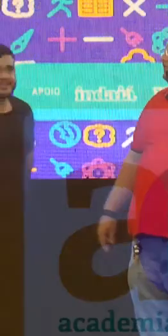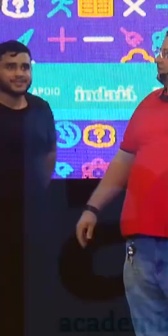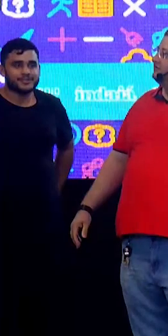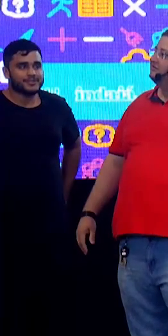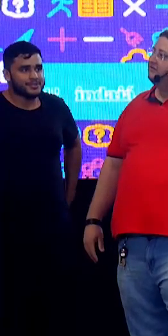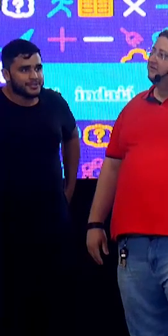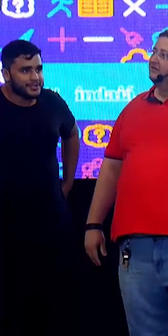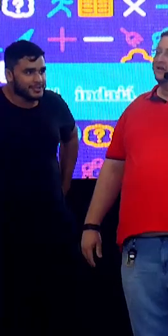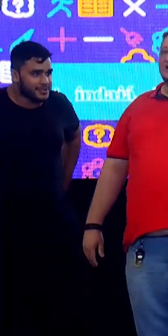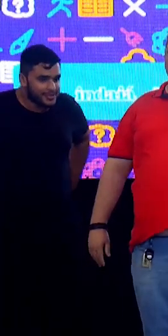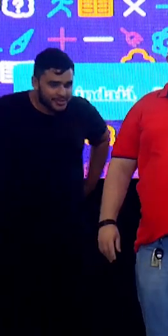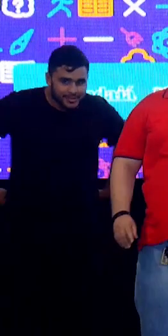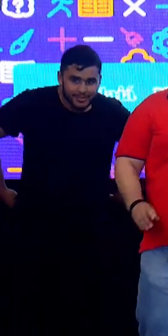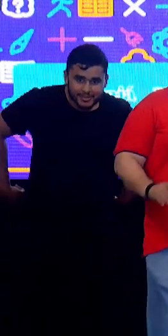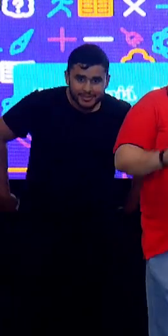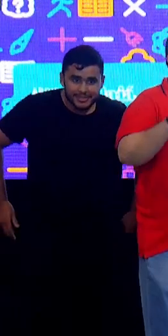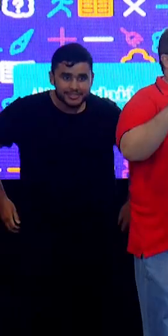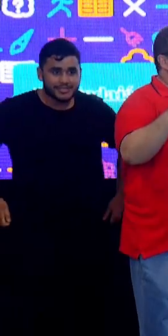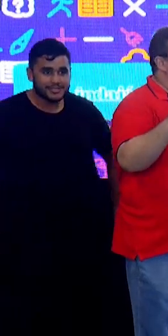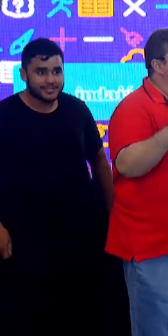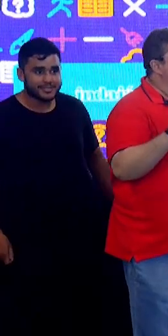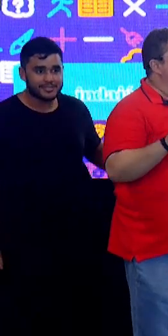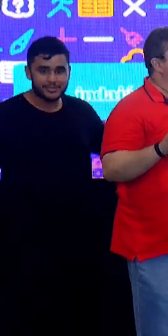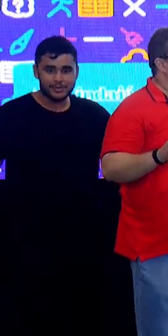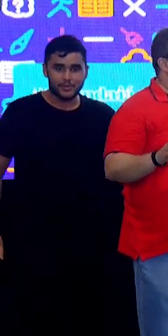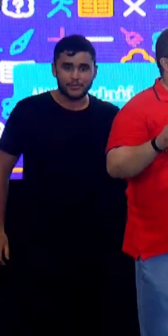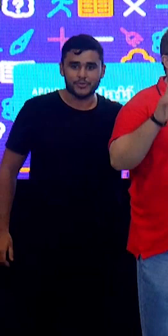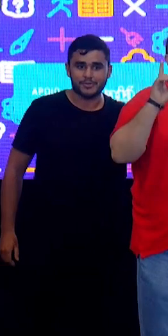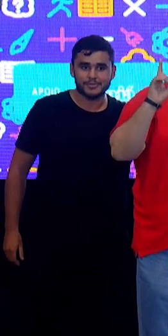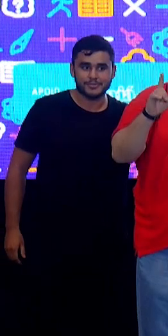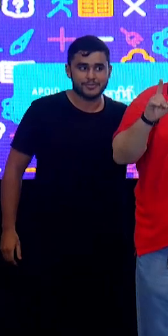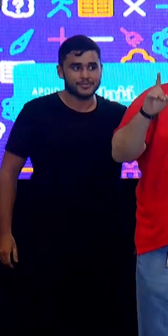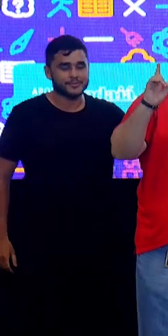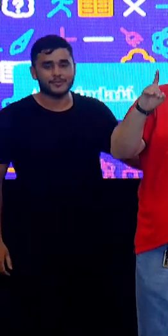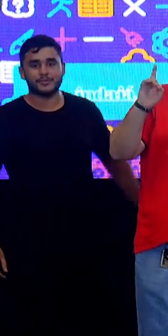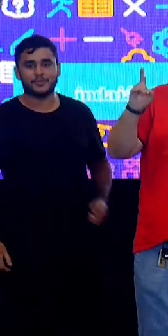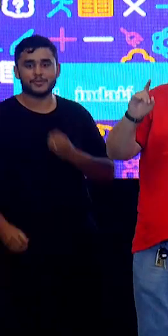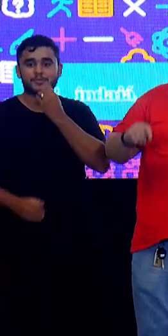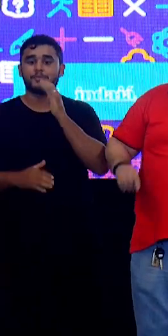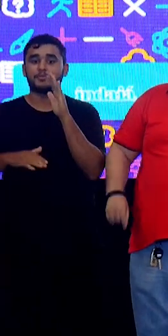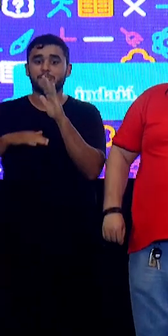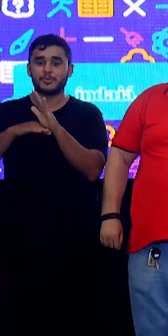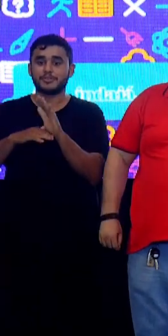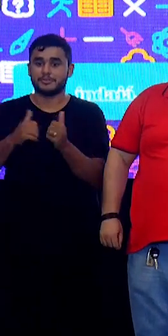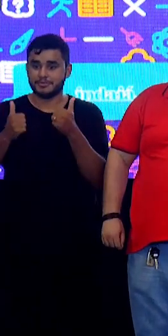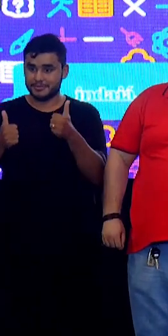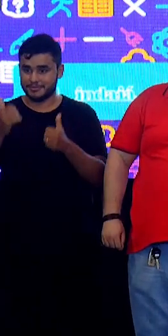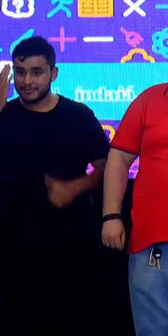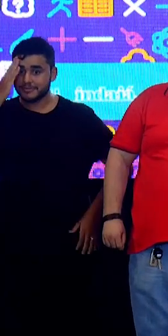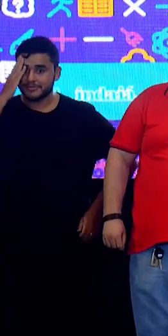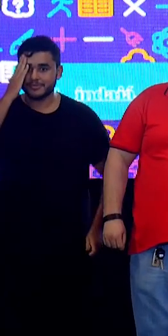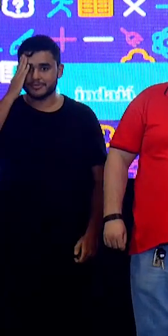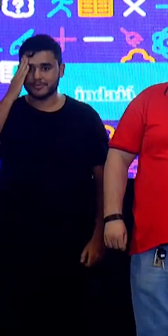tarde. Eu espero uma coisa, que vocês estudem melhor do que dançam.